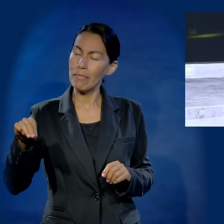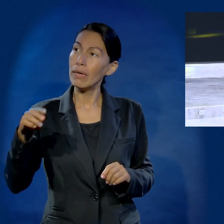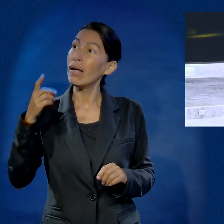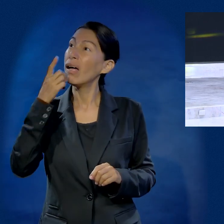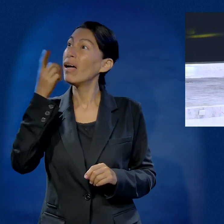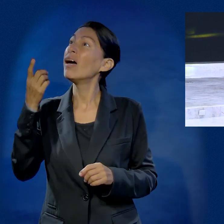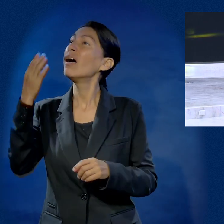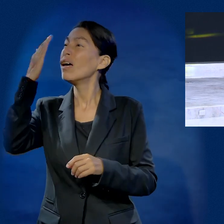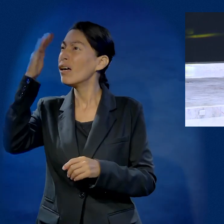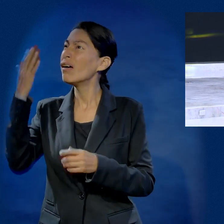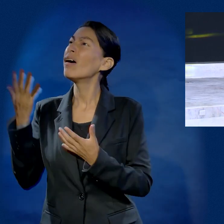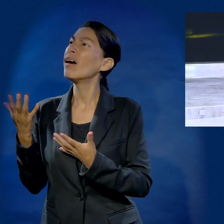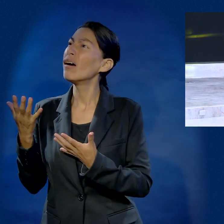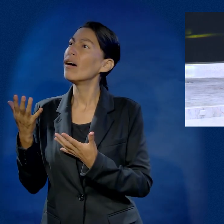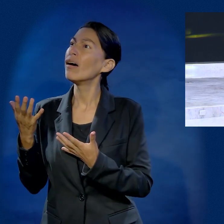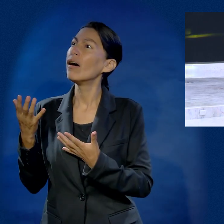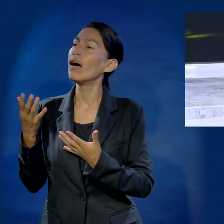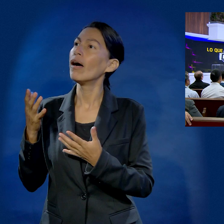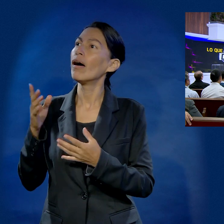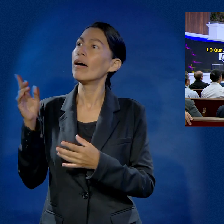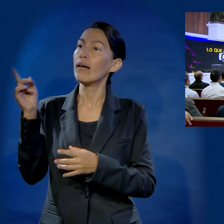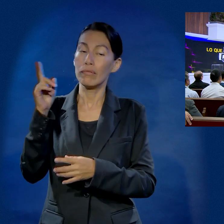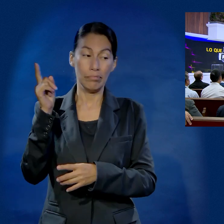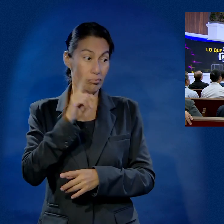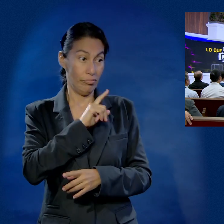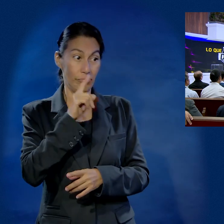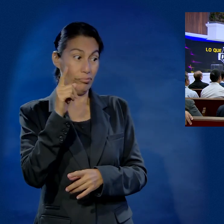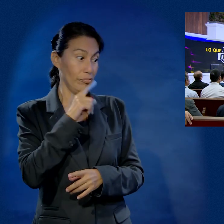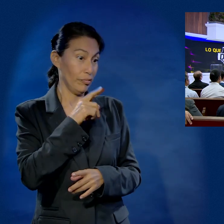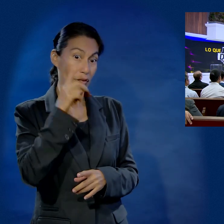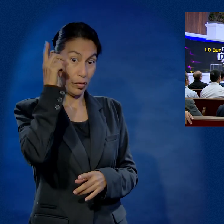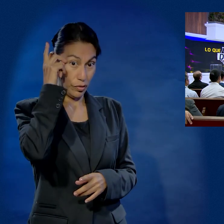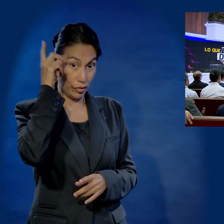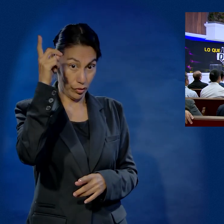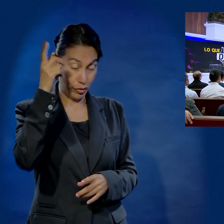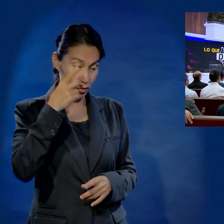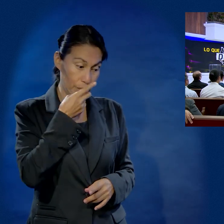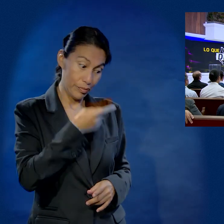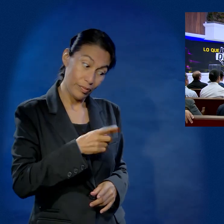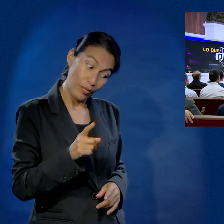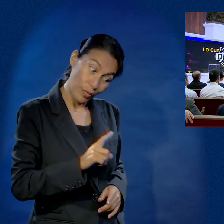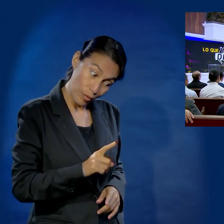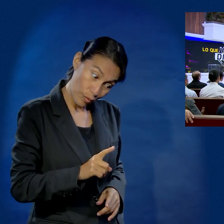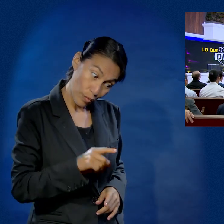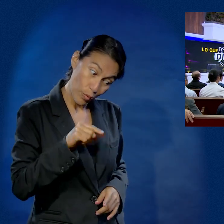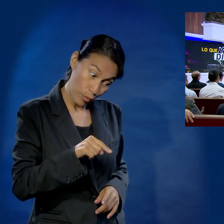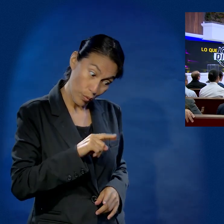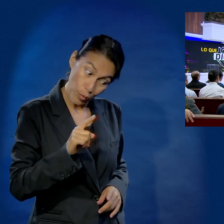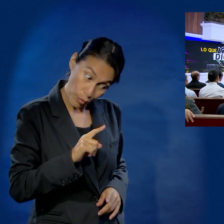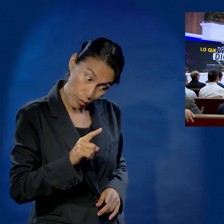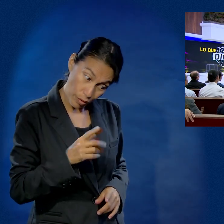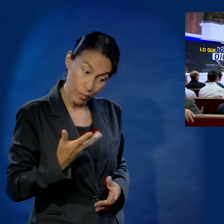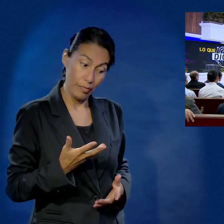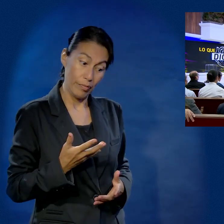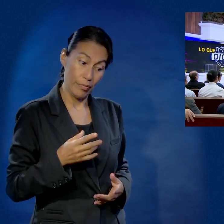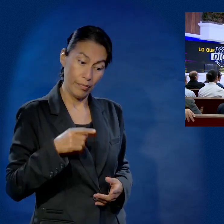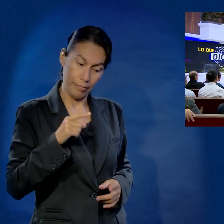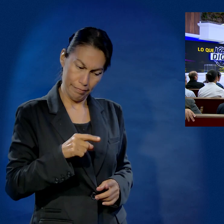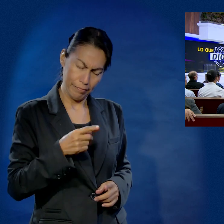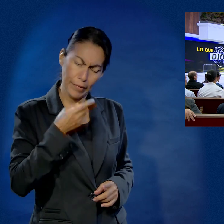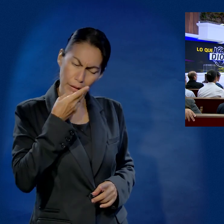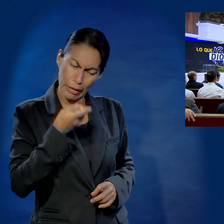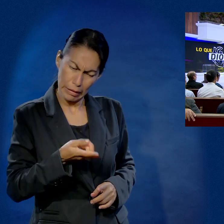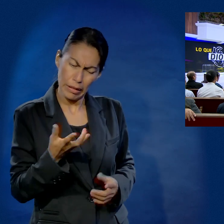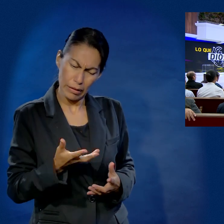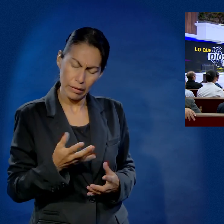ni se te ocurra. Es más, yo te voy a dar un mensaje para Balac. Y después de consultar al Señor, regresa Balaam. Y Balac dice, ¿listo